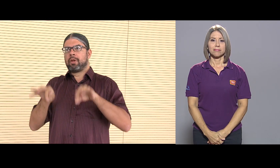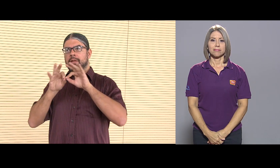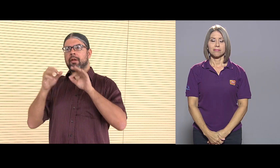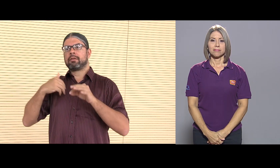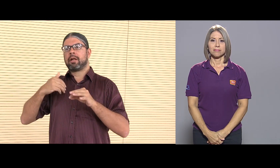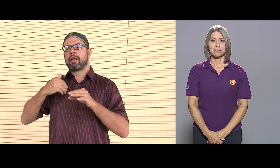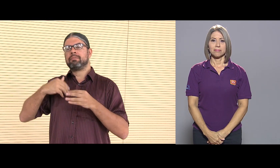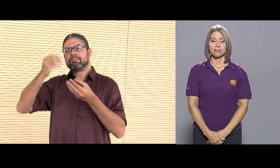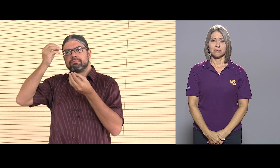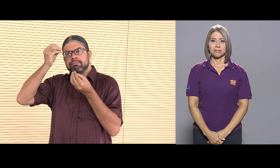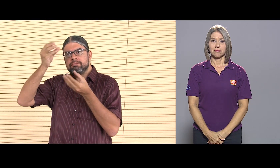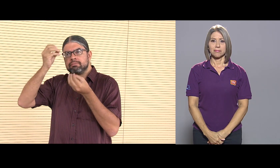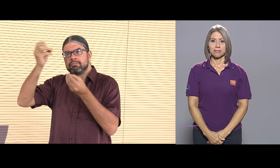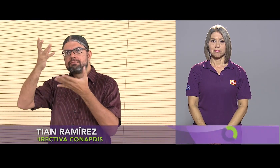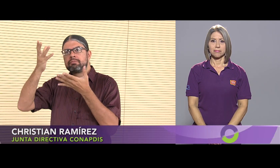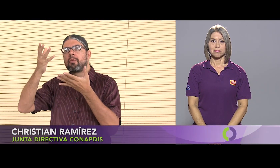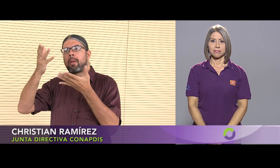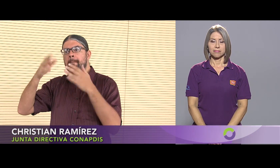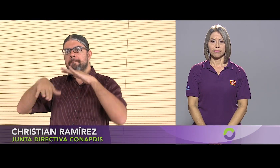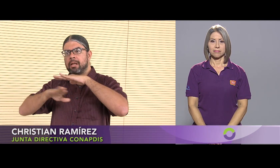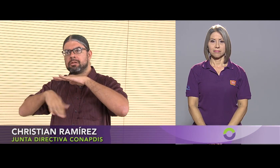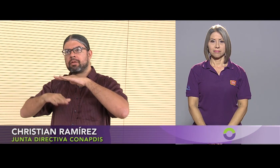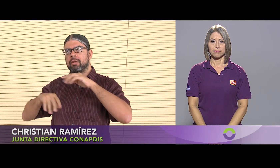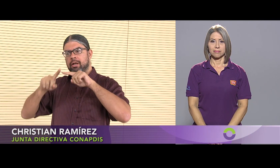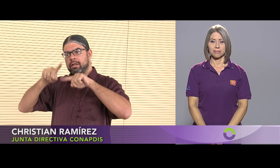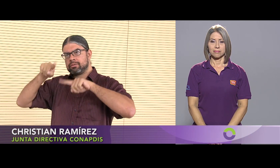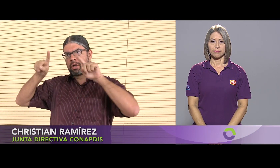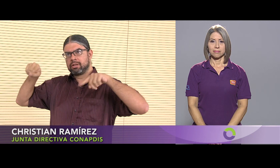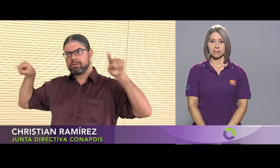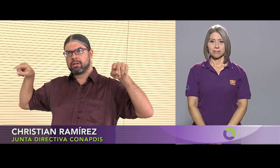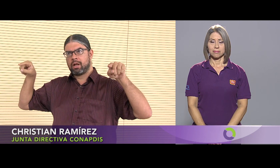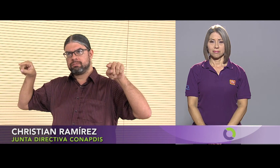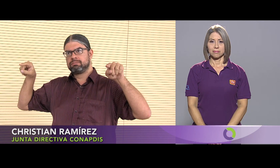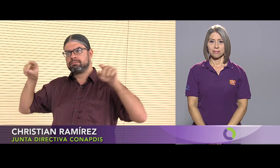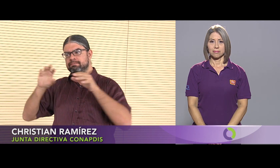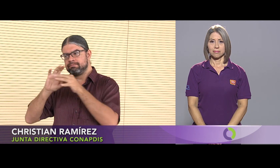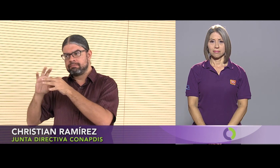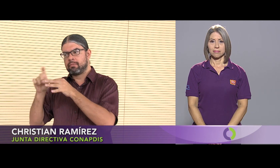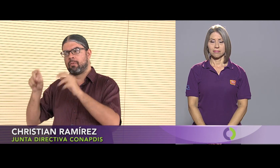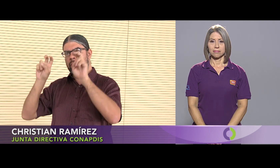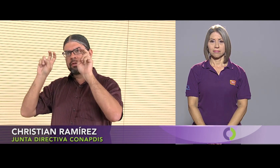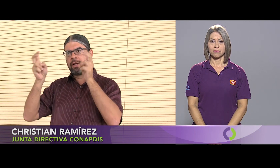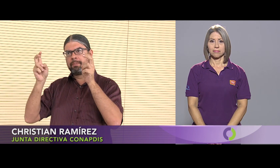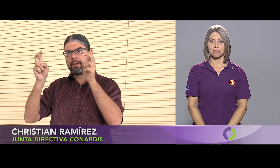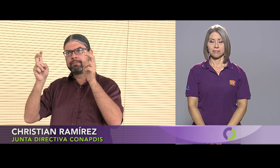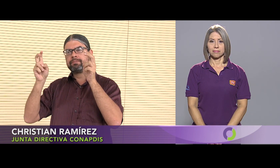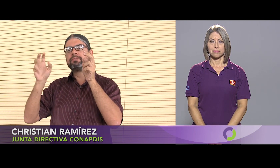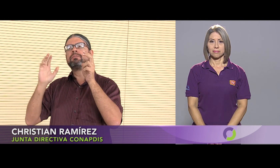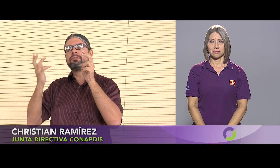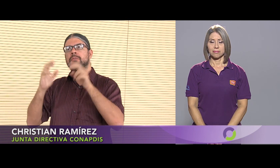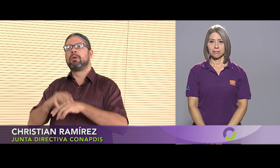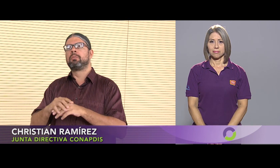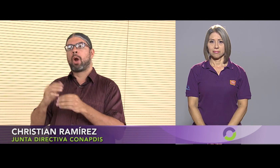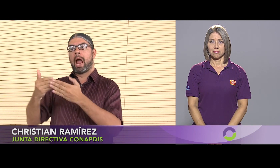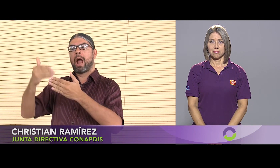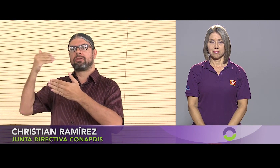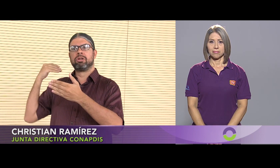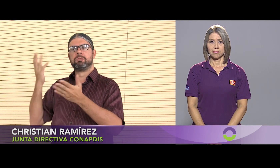Bueno, esto es porque es muy importante tener información básica con relación a las estadísticas del